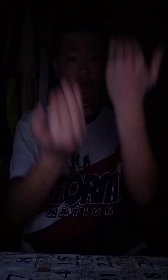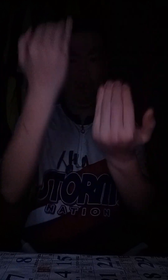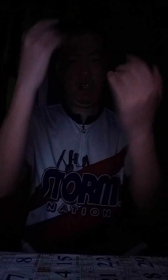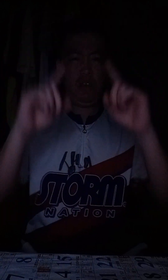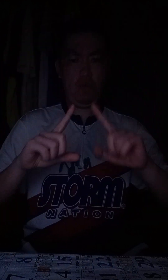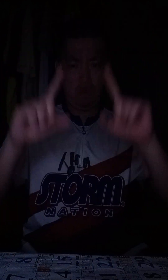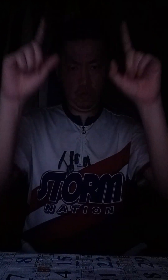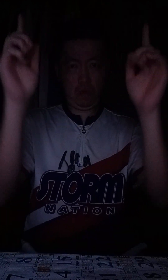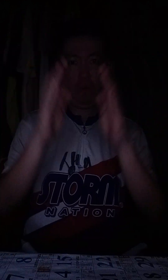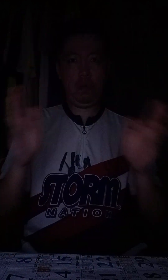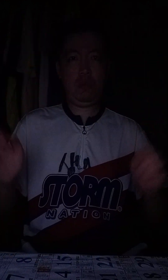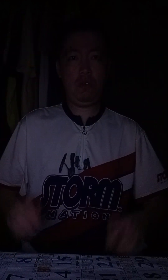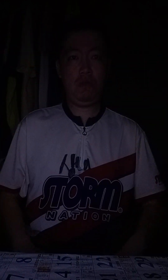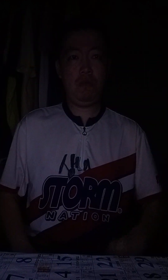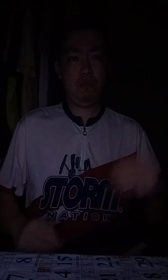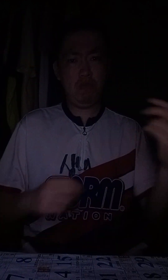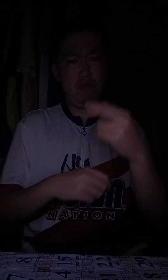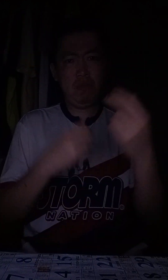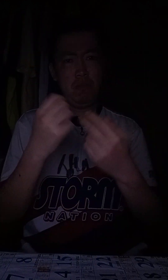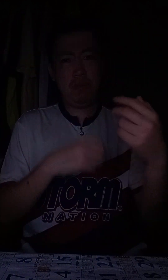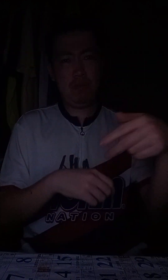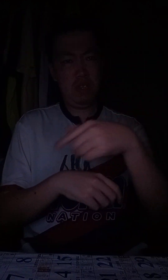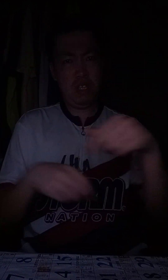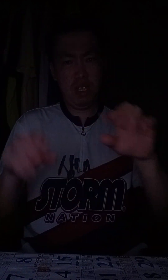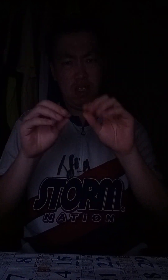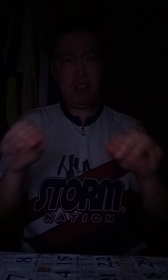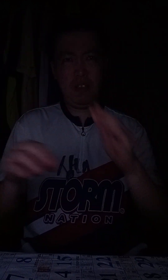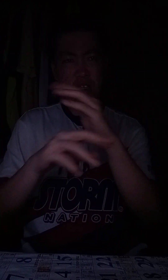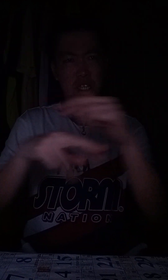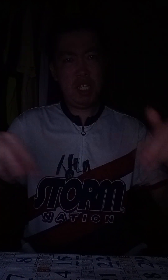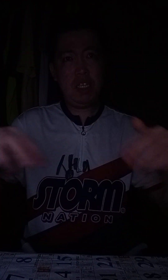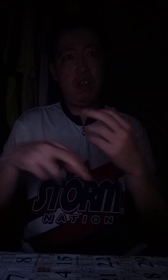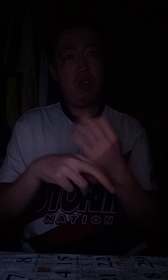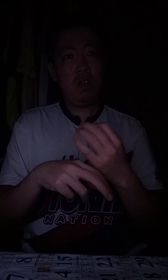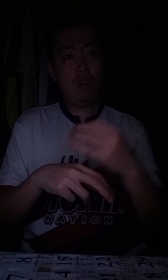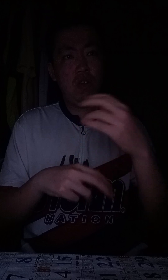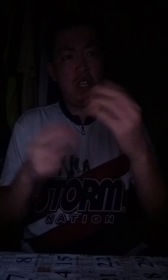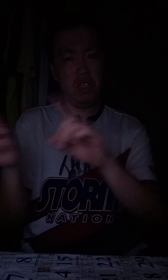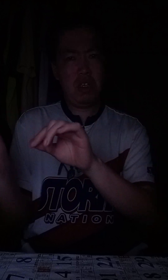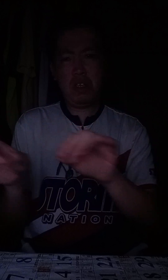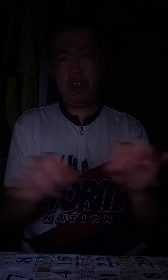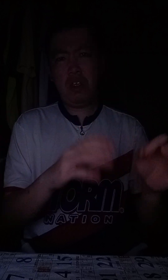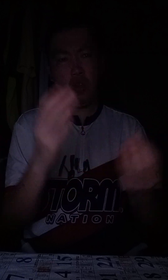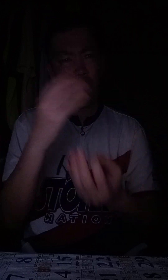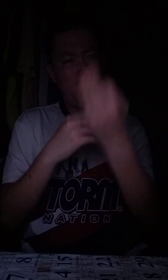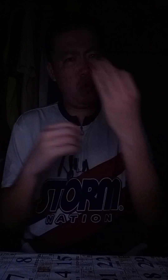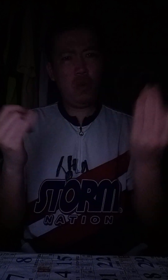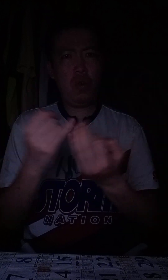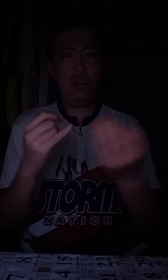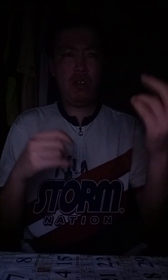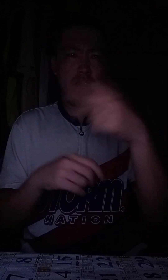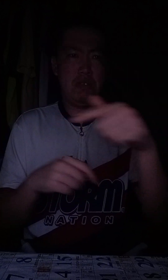치솟습니다. 시내버스는 종이장처럼 찢겨졌고 산산조각난 유리창과 부서진